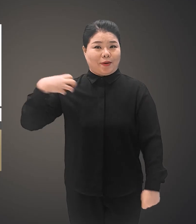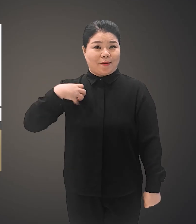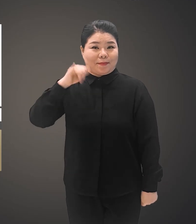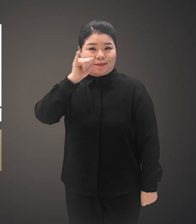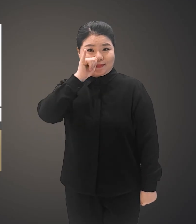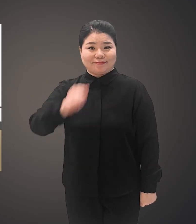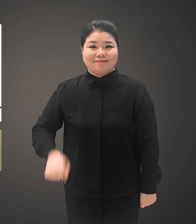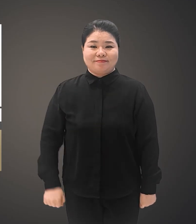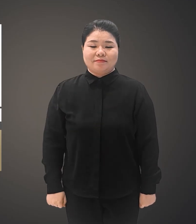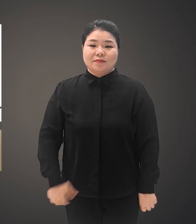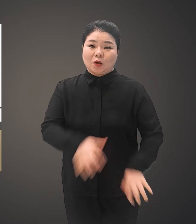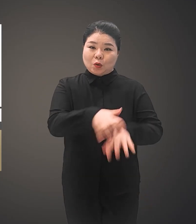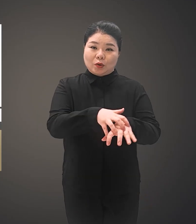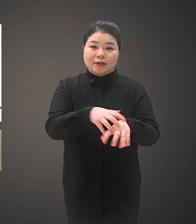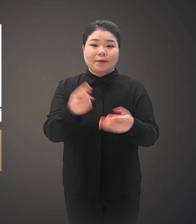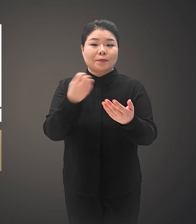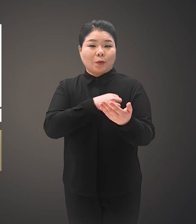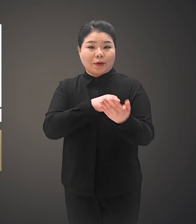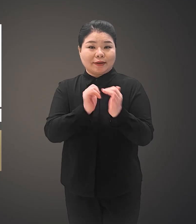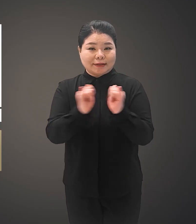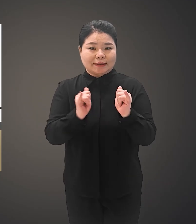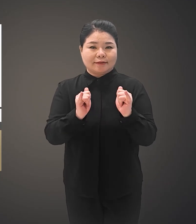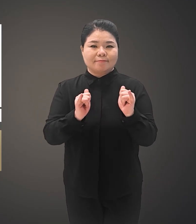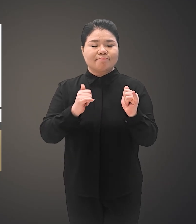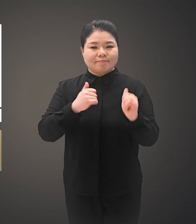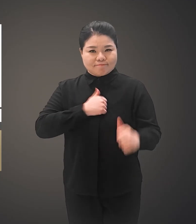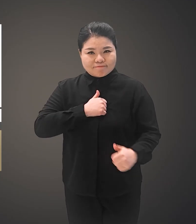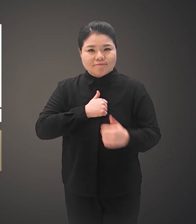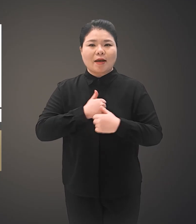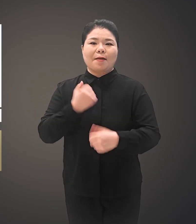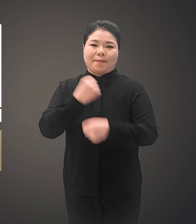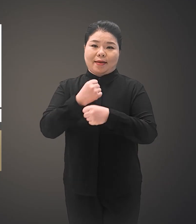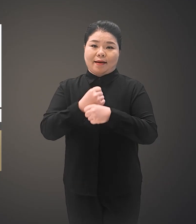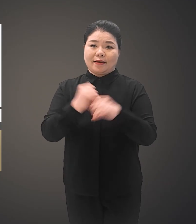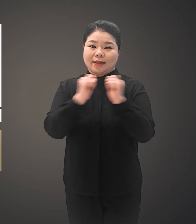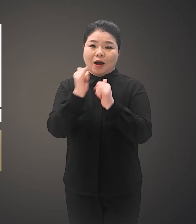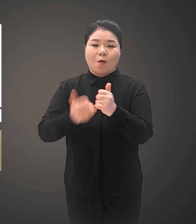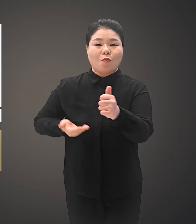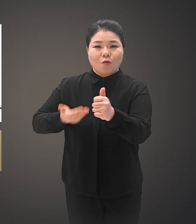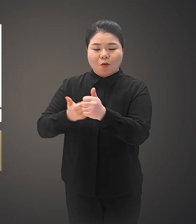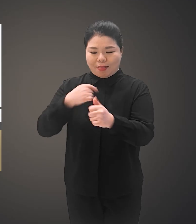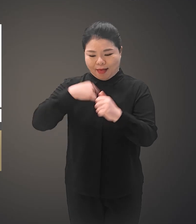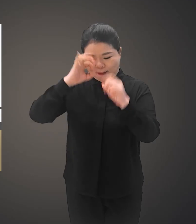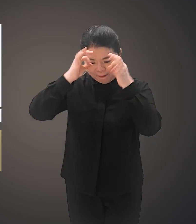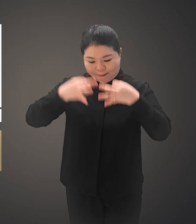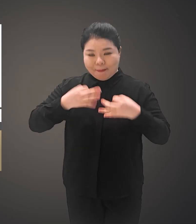구성원들은 자아 실현을 통해 사회에 기여함으로써 자신을 발견한다.